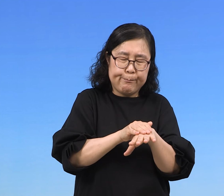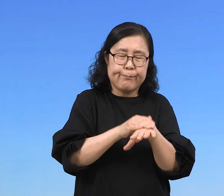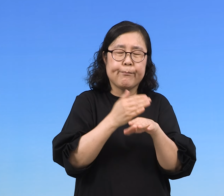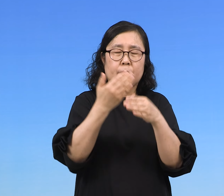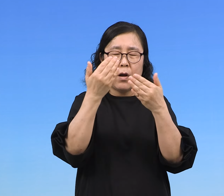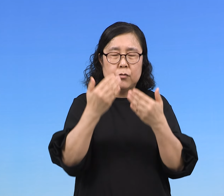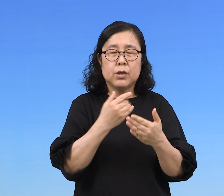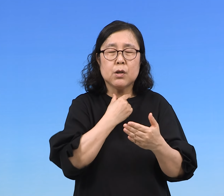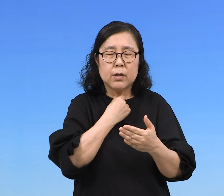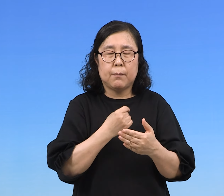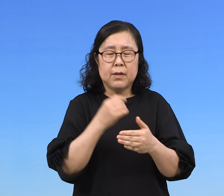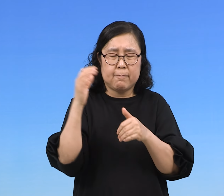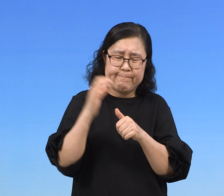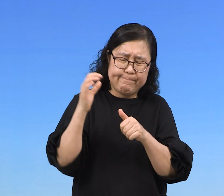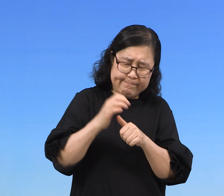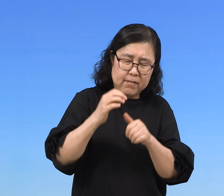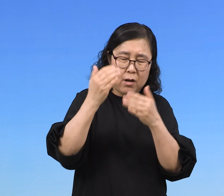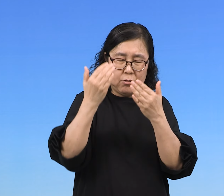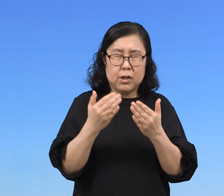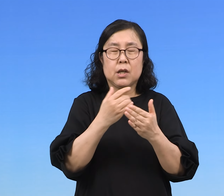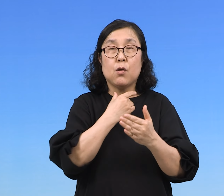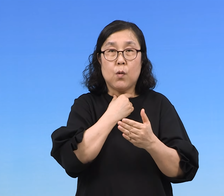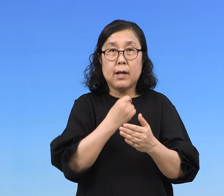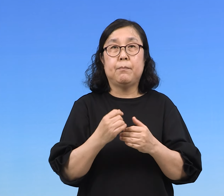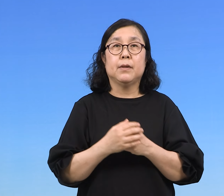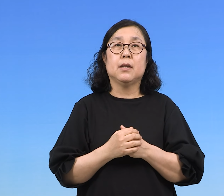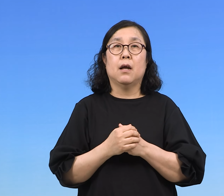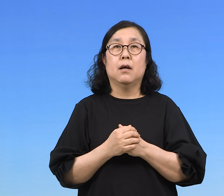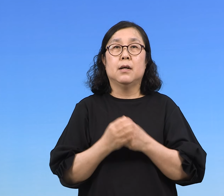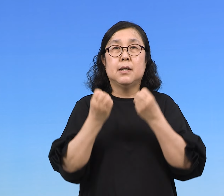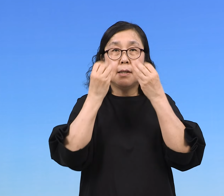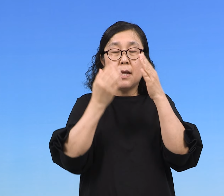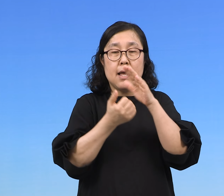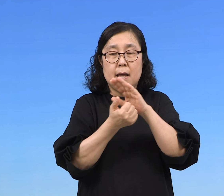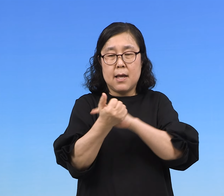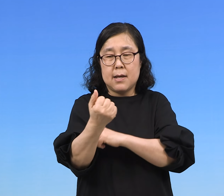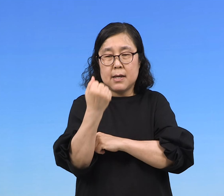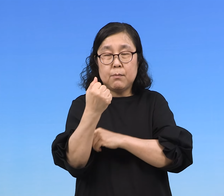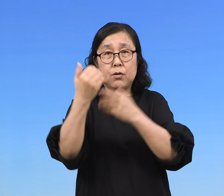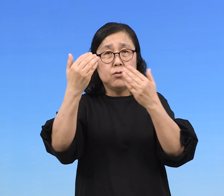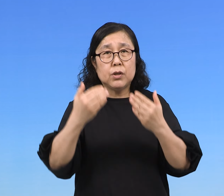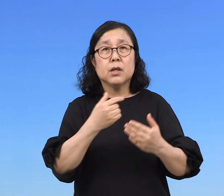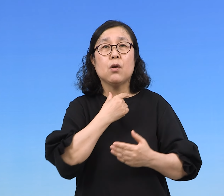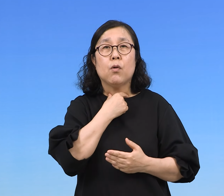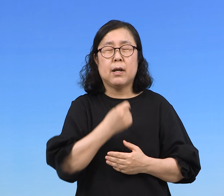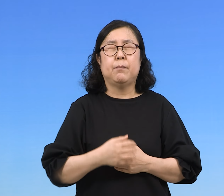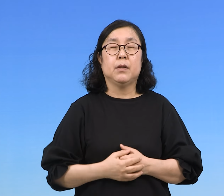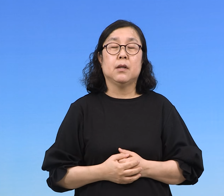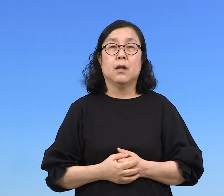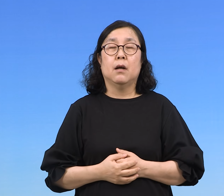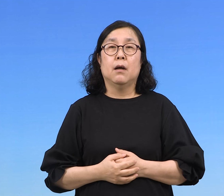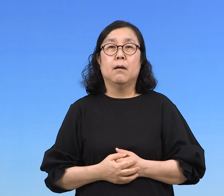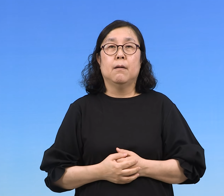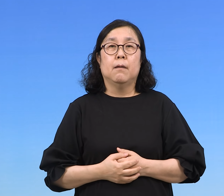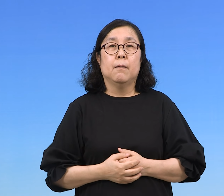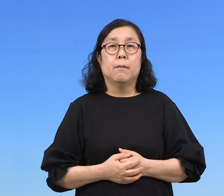원합니다. 꾸짖어 주시기를 원합니다. 새 힘을 주시기를 원합니다.